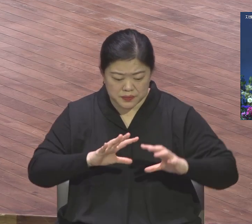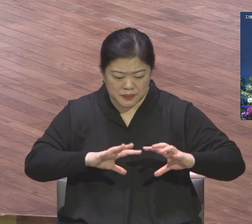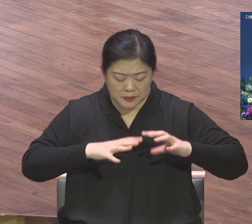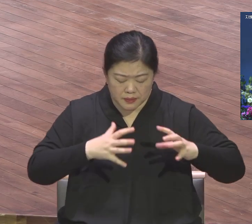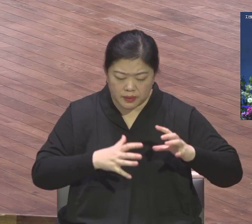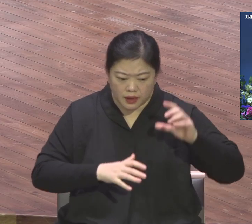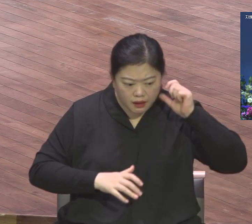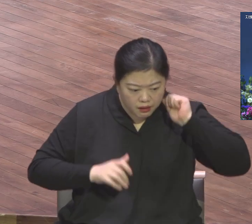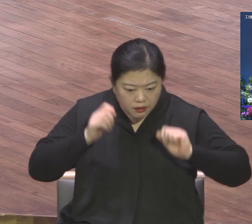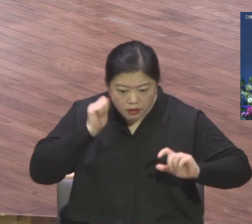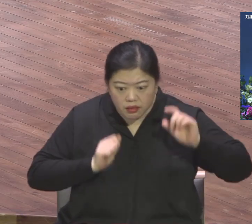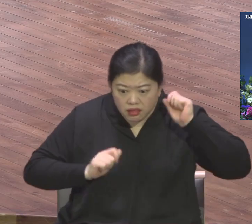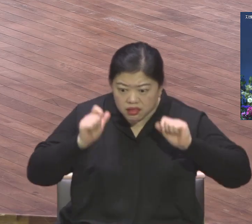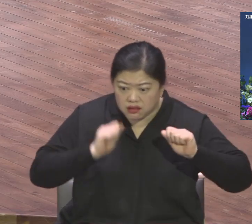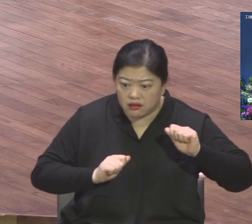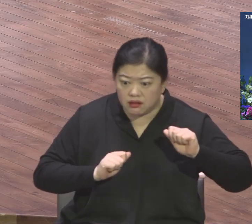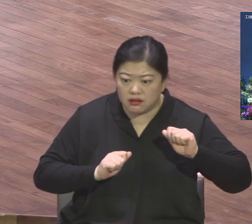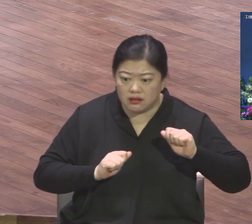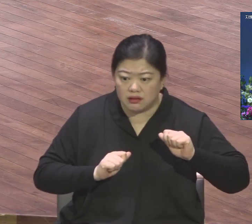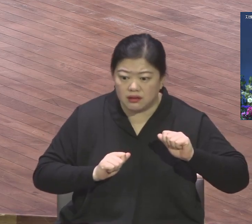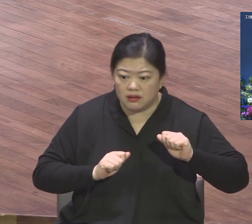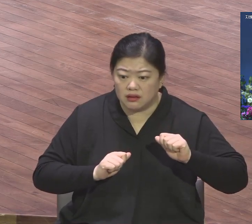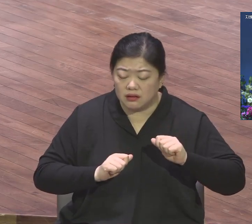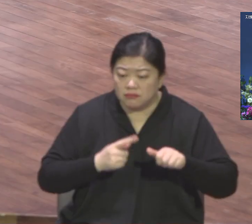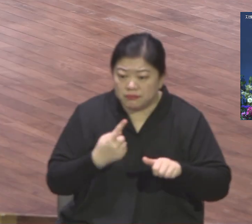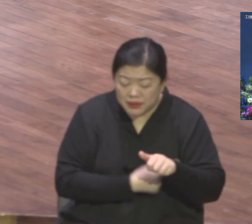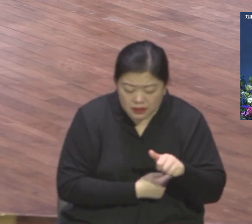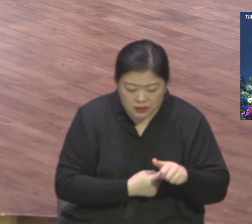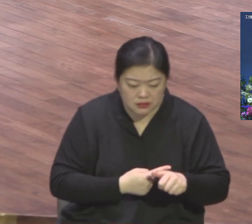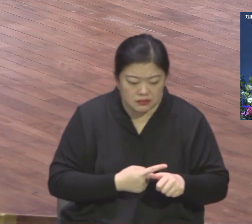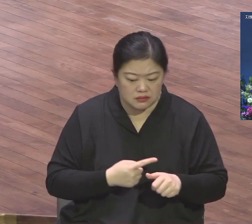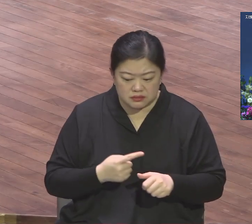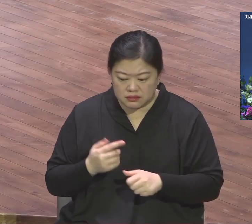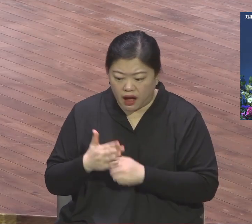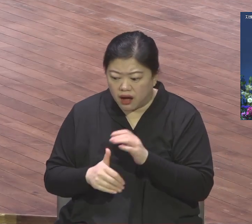이리저리 휩쓸려 버려야 된다. 예 습관, 예 체질로 돌아가 버린다.